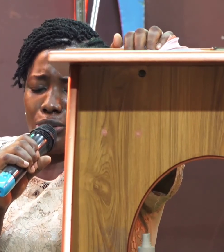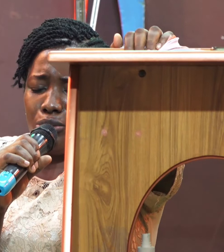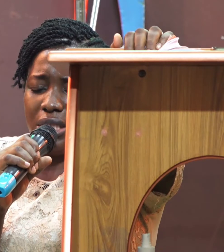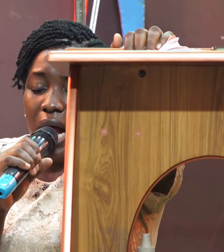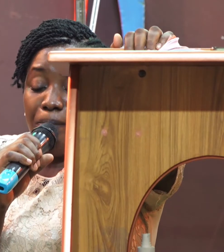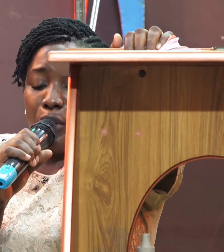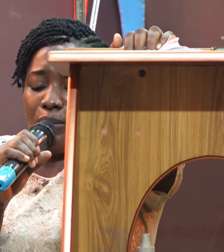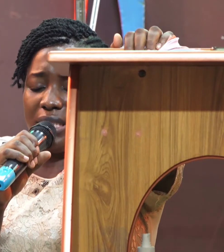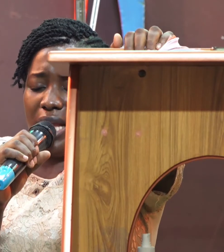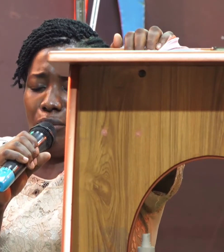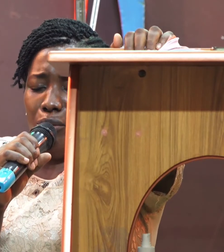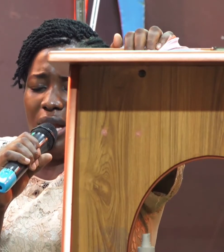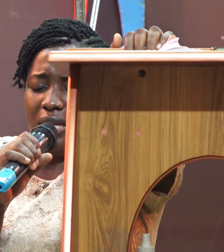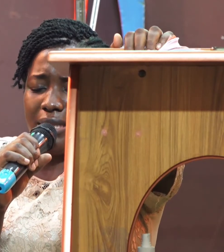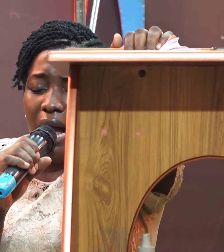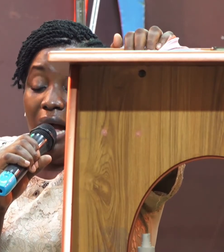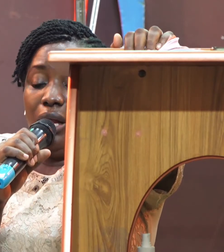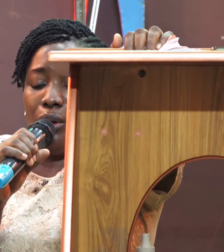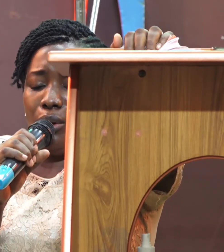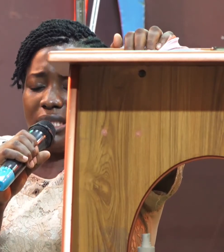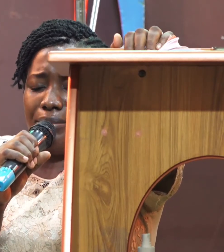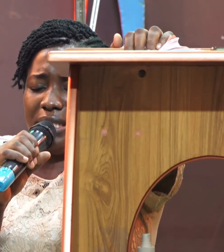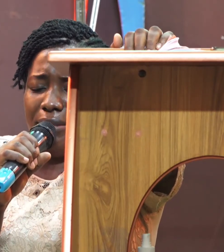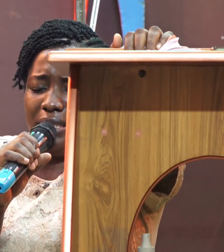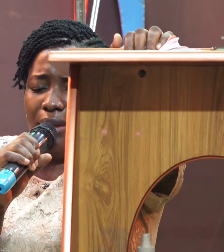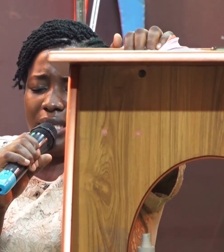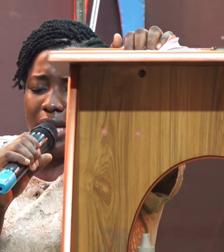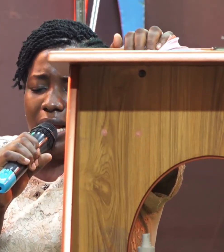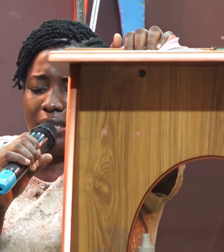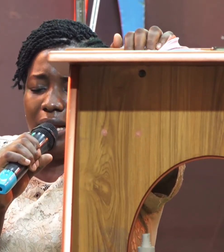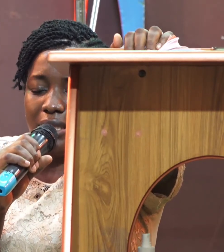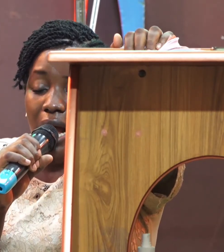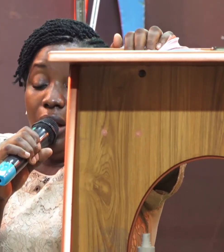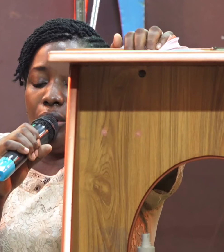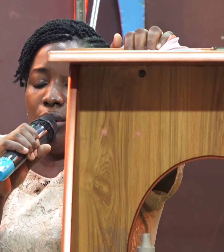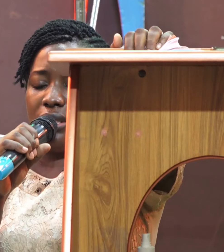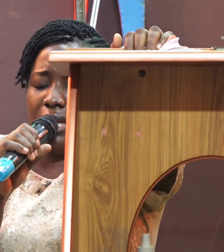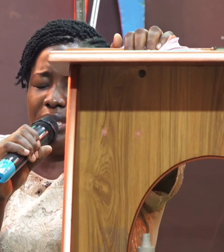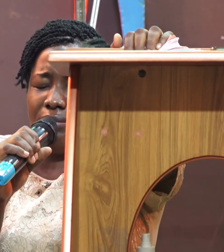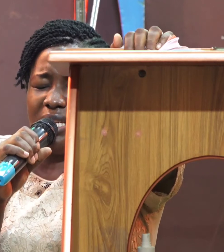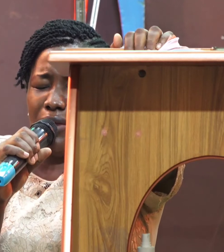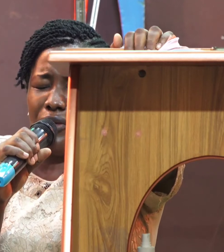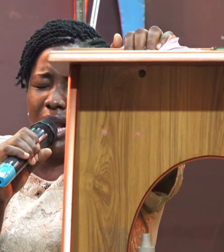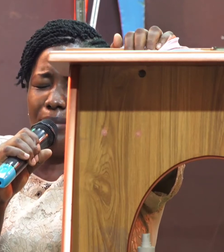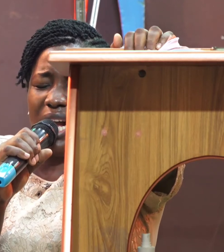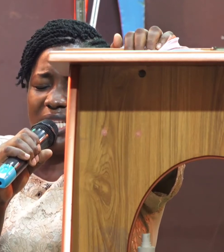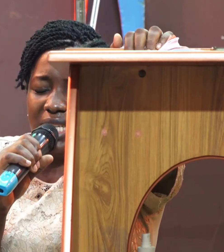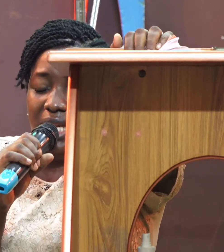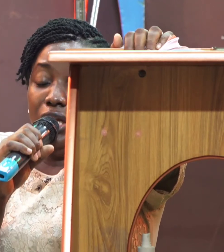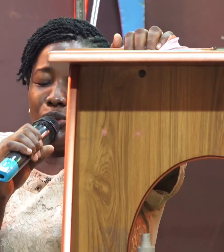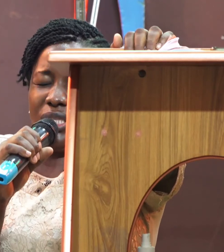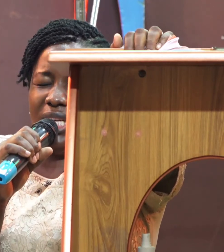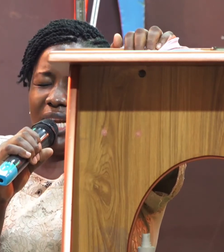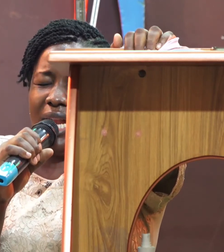kwa kutukuza. Omusai kwa kunaza. Longo se miti majaba chala tata. Longo se miti majafe gaba